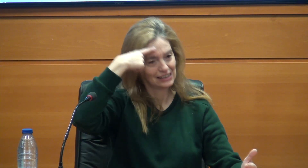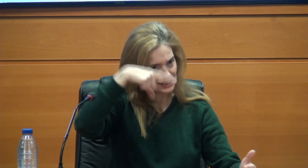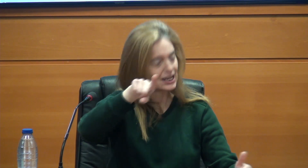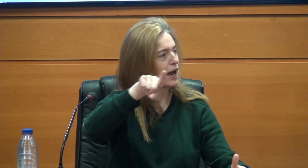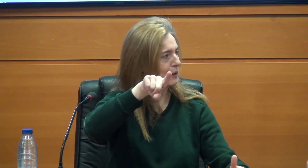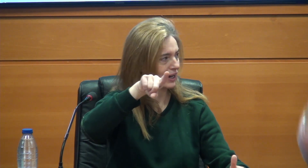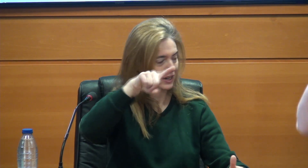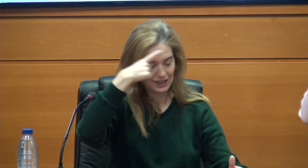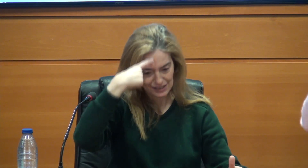saber